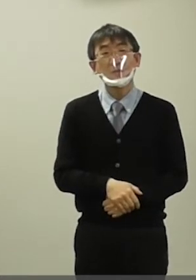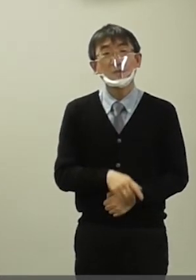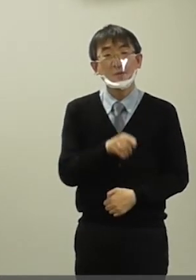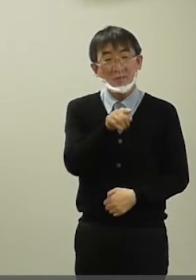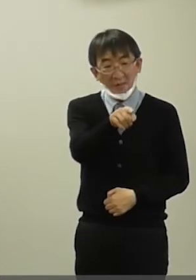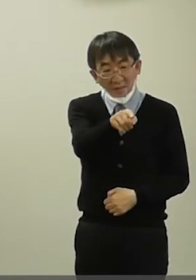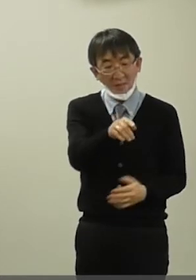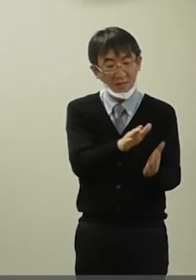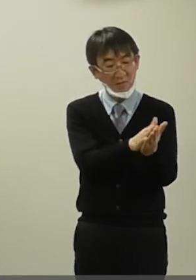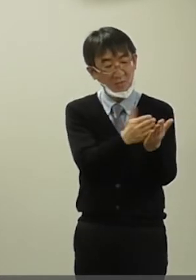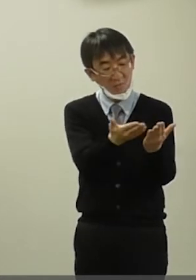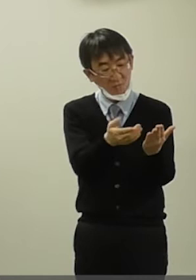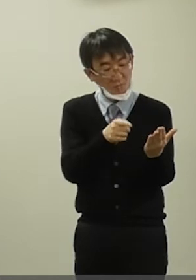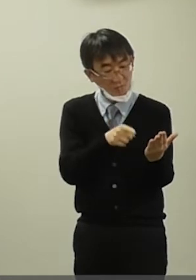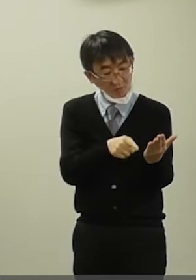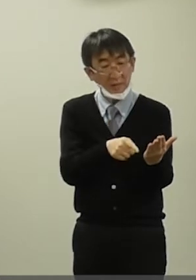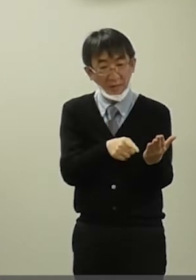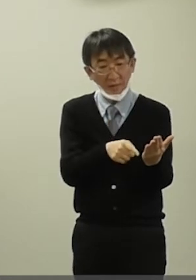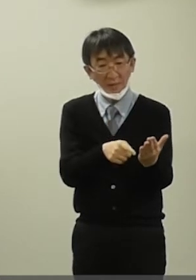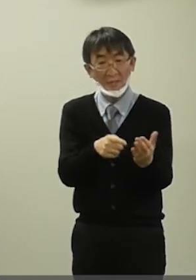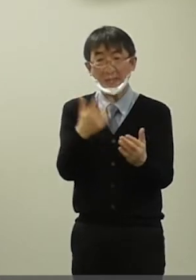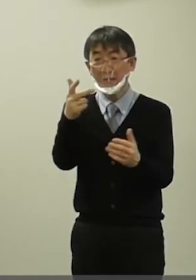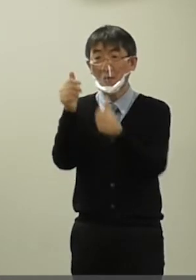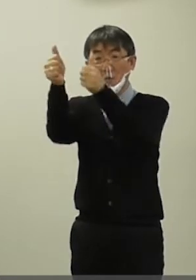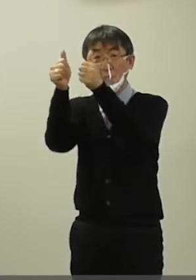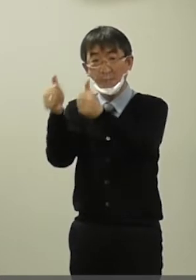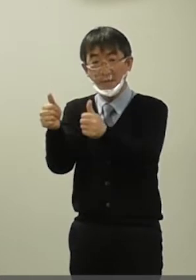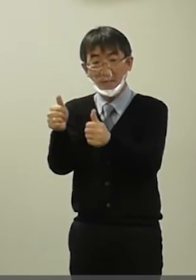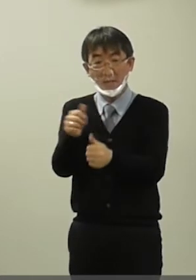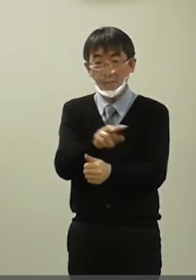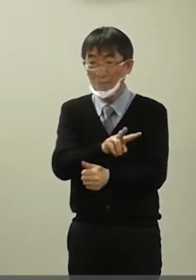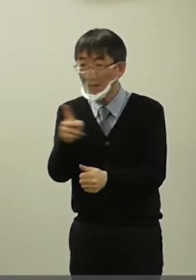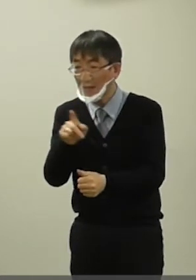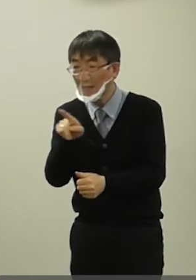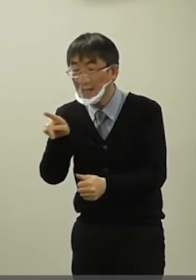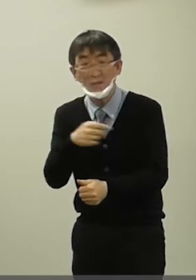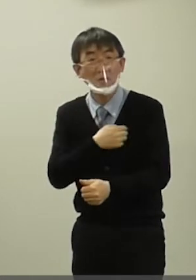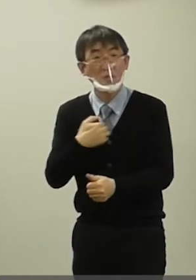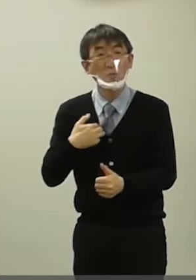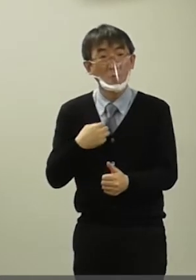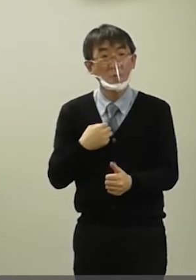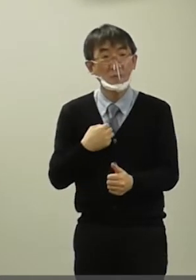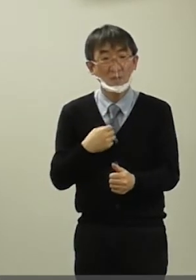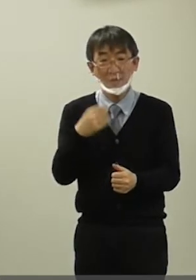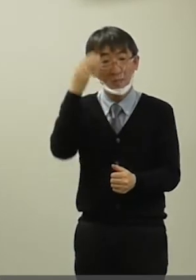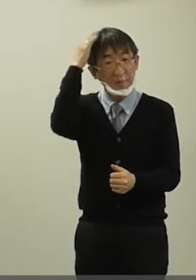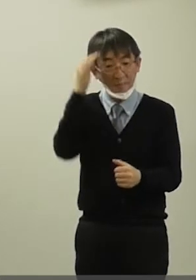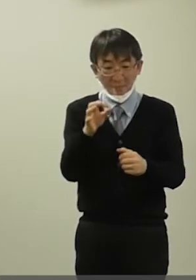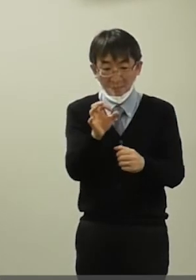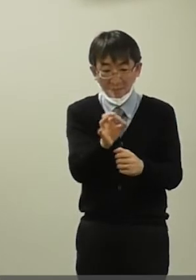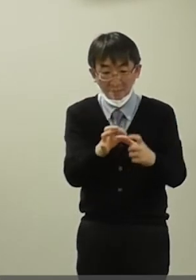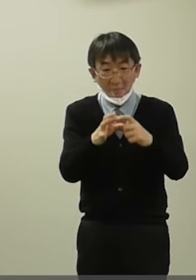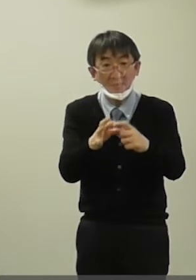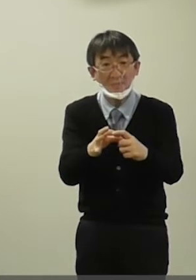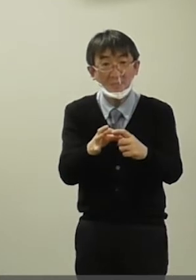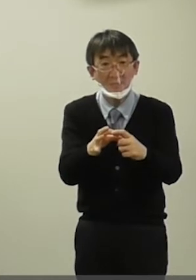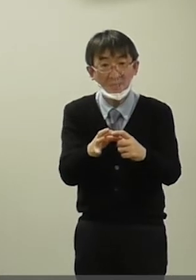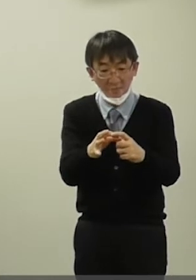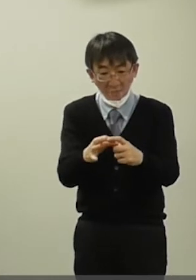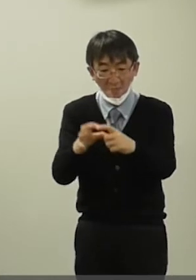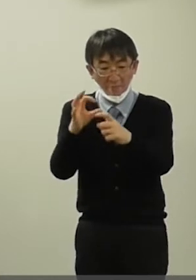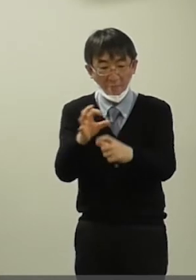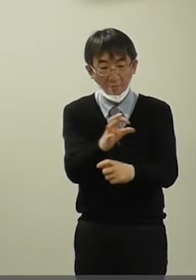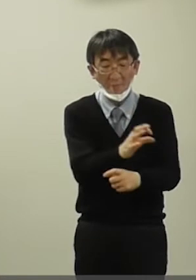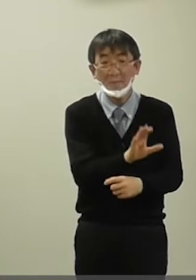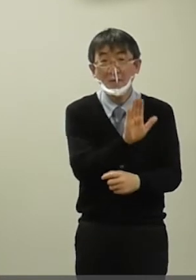ページの別段がスムーズに行えるようにということでem バーコードの積極的に納入しております各